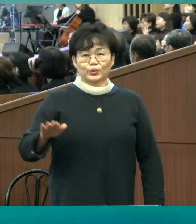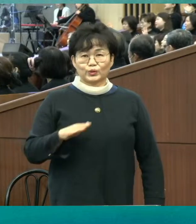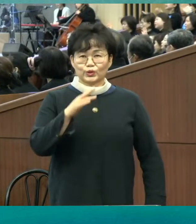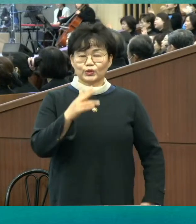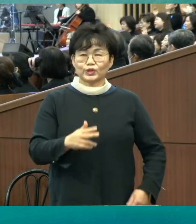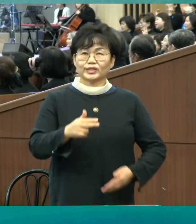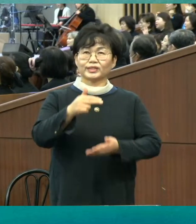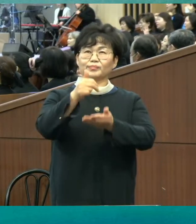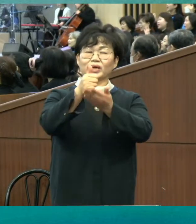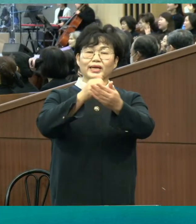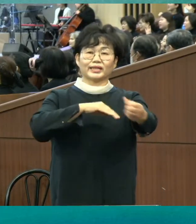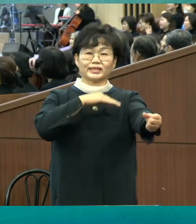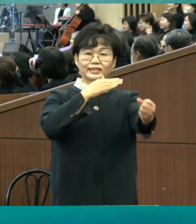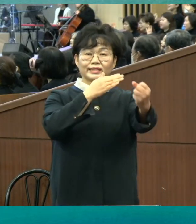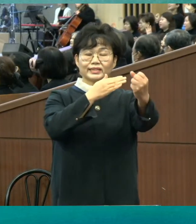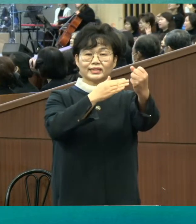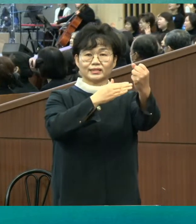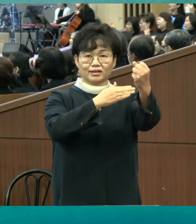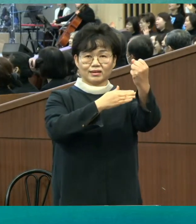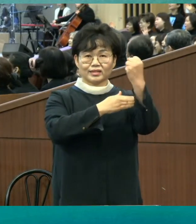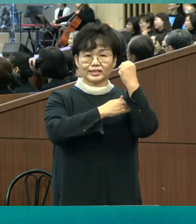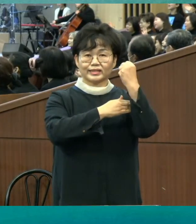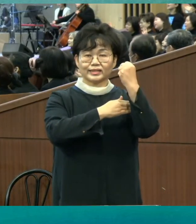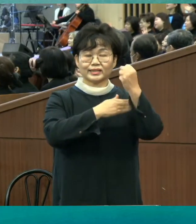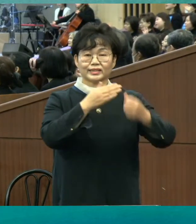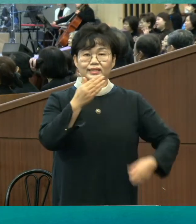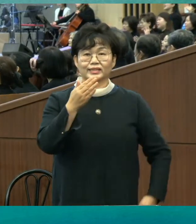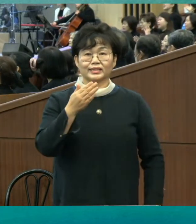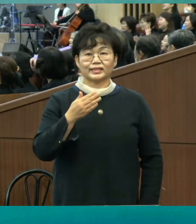우리 주님의 능력이